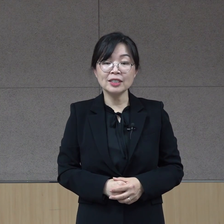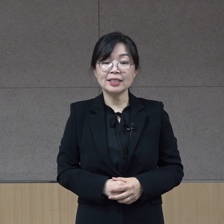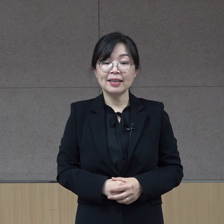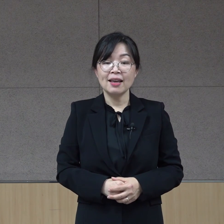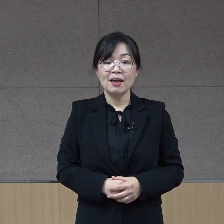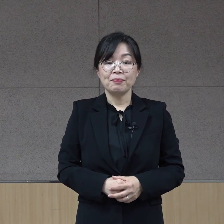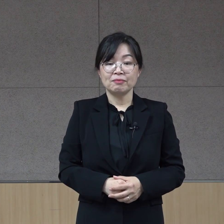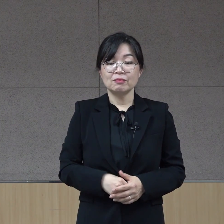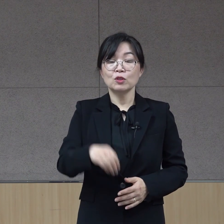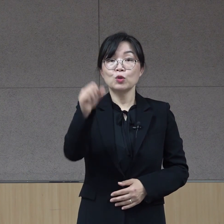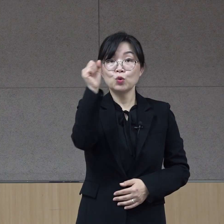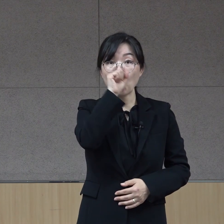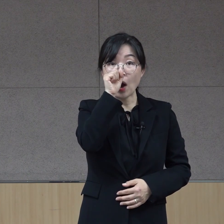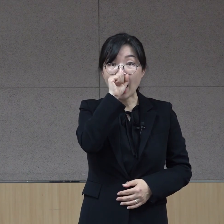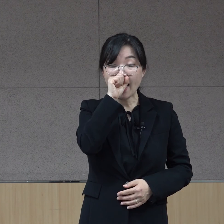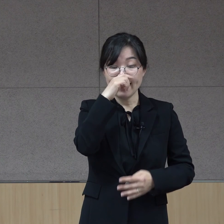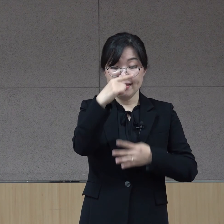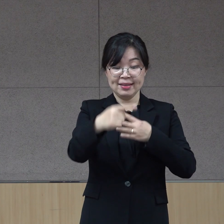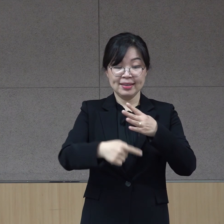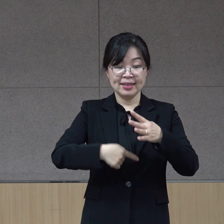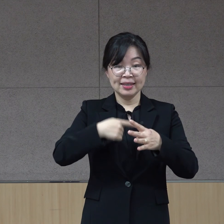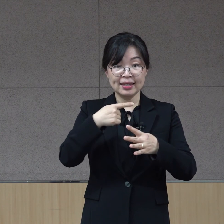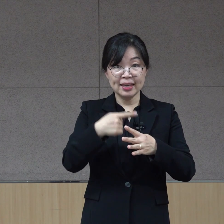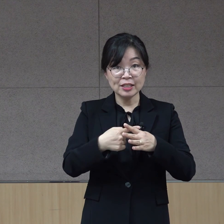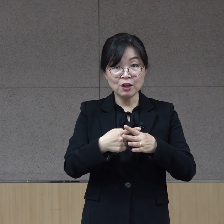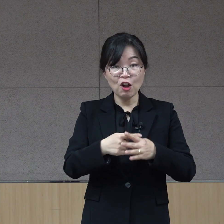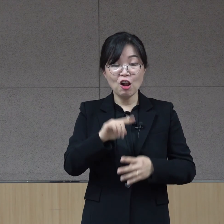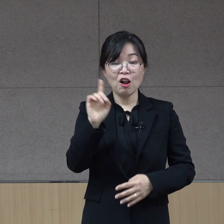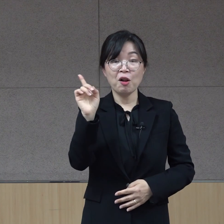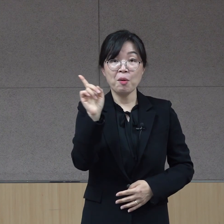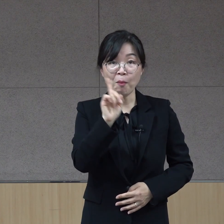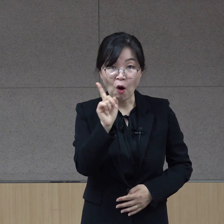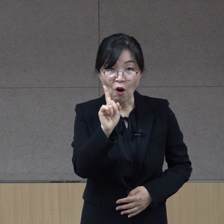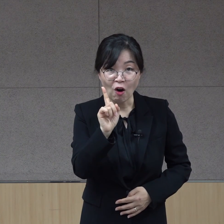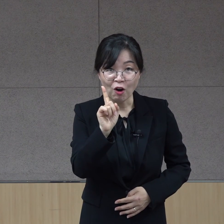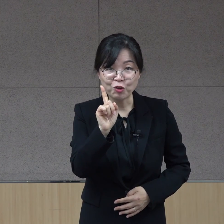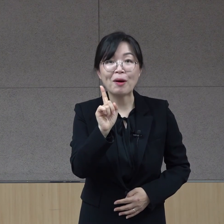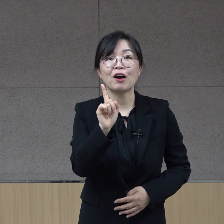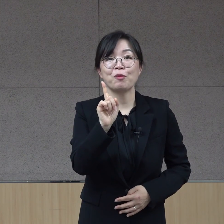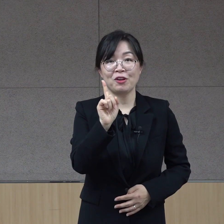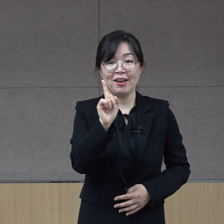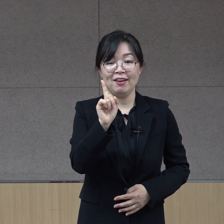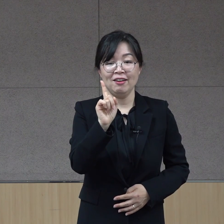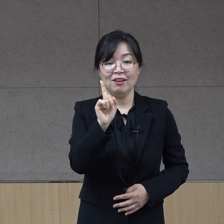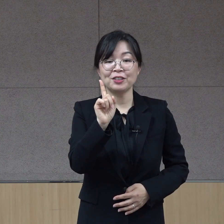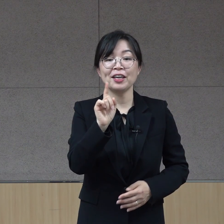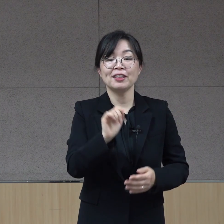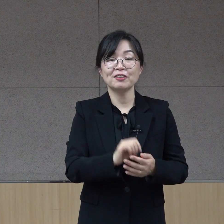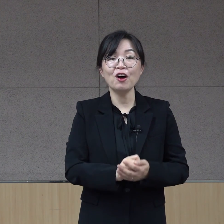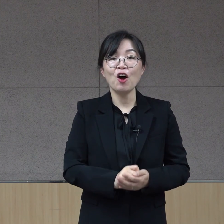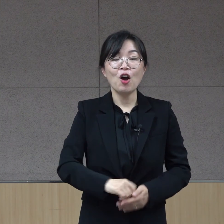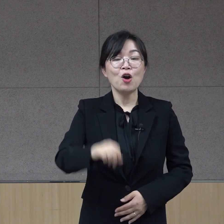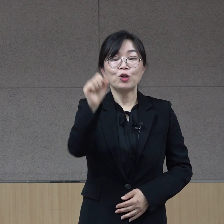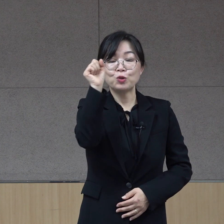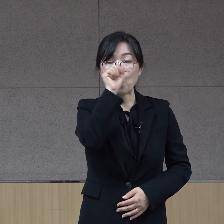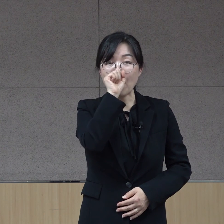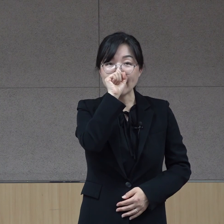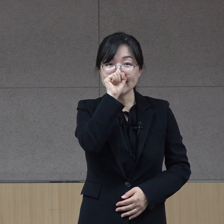좋아하나요는 좋아 계절 뭐로 바꿔볼까 해요. 어떻게 한다고요?